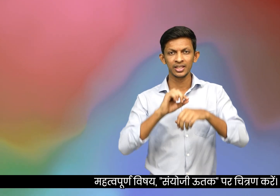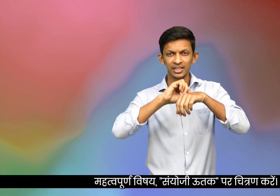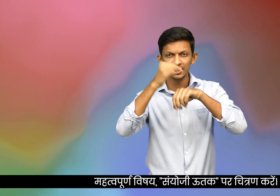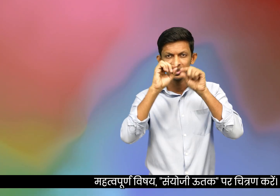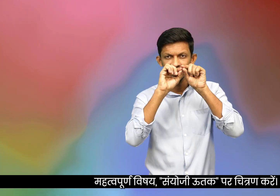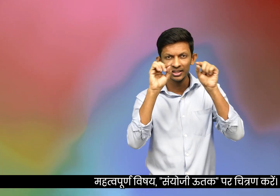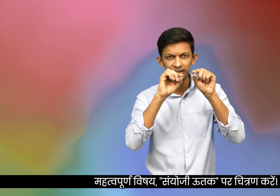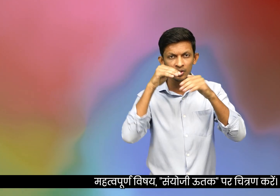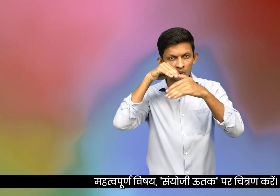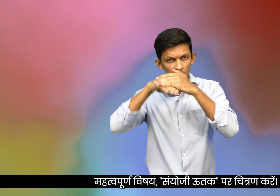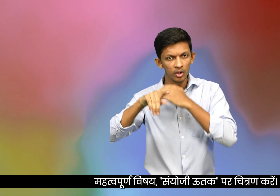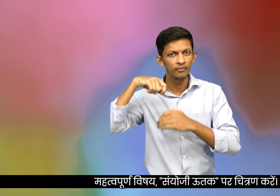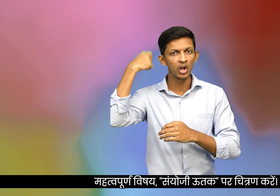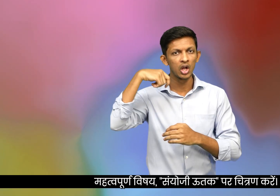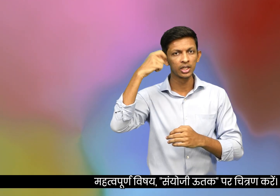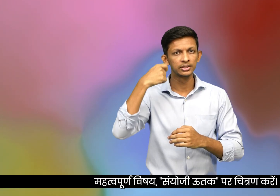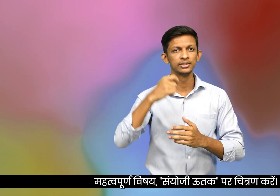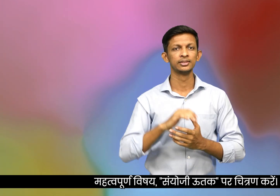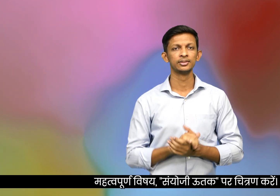चित्रण करें।